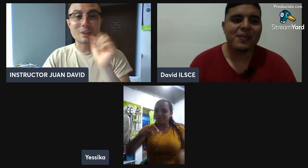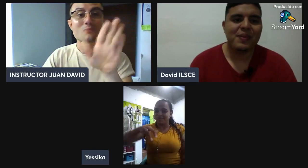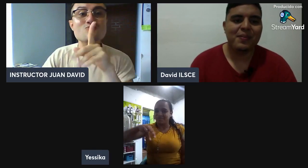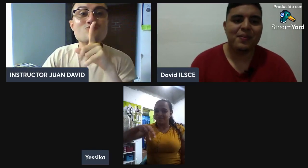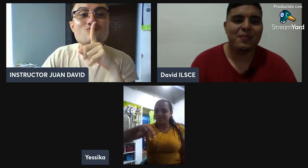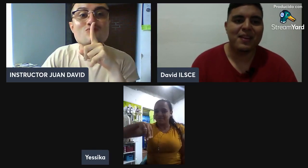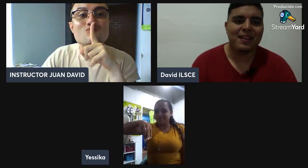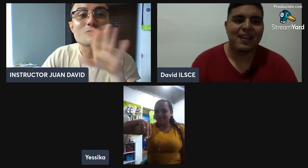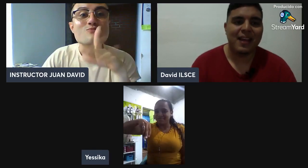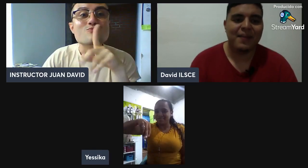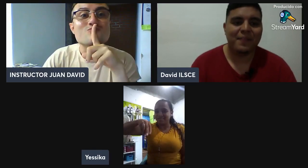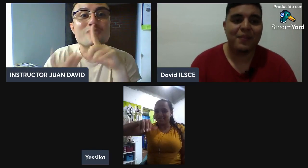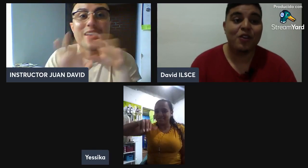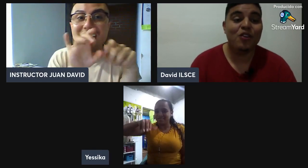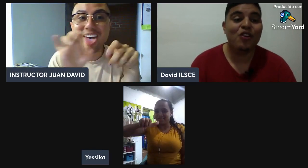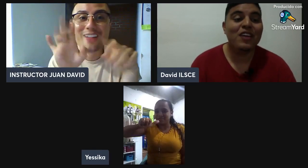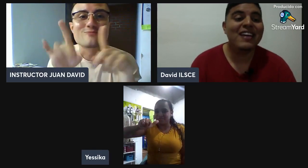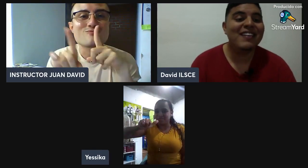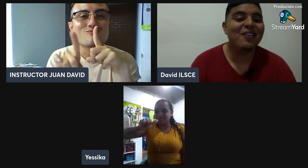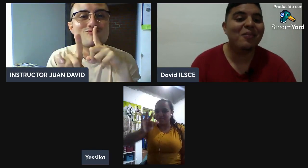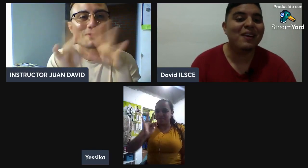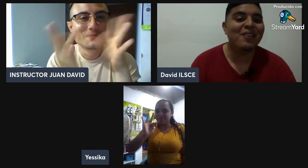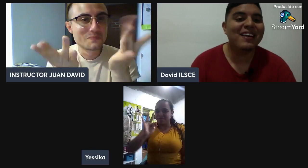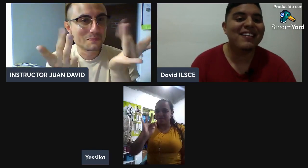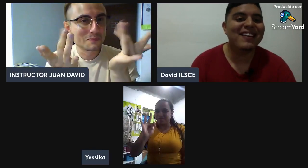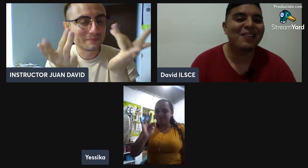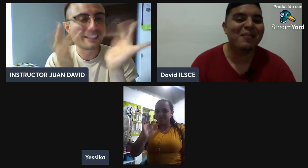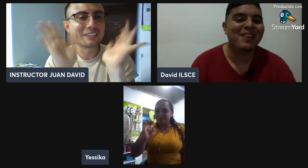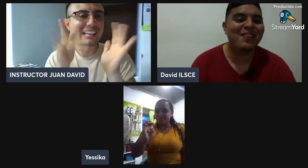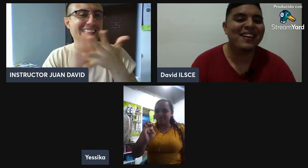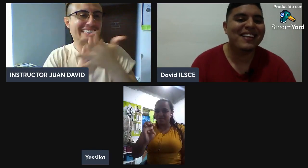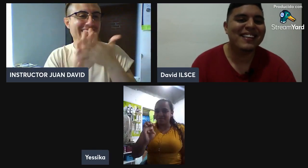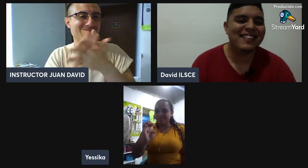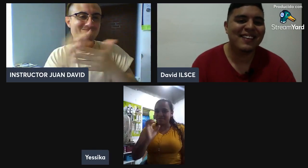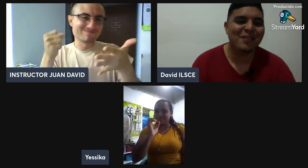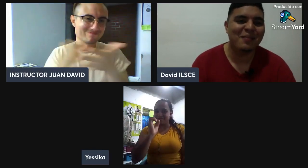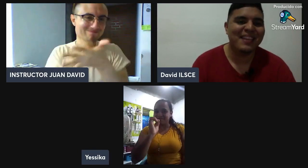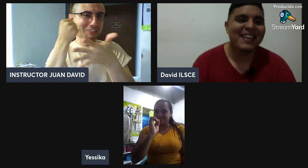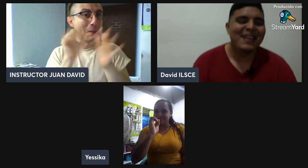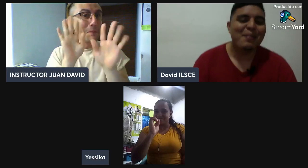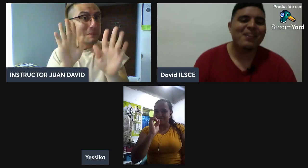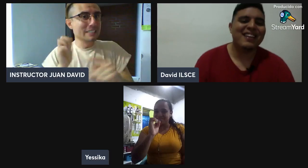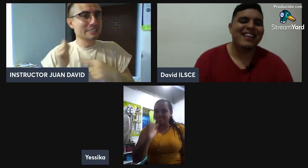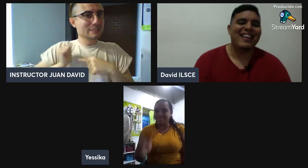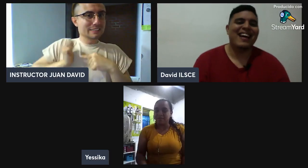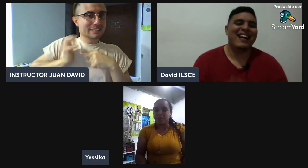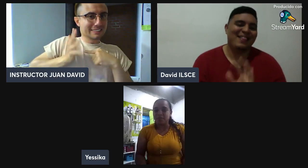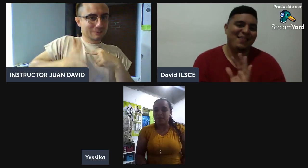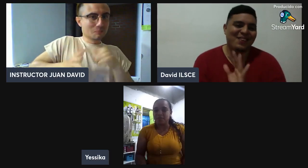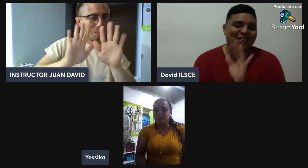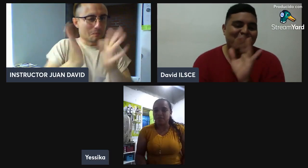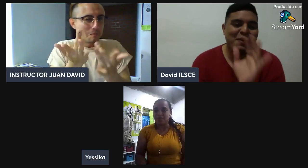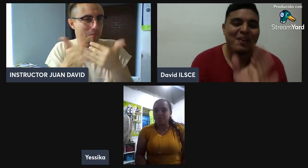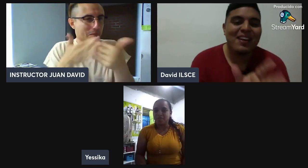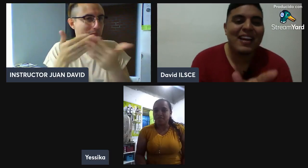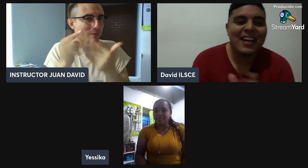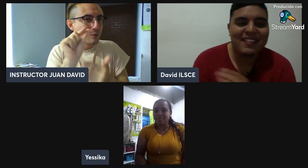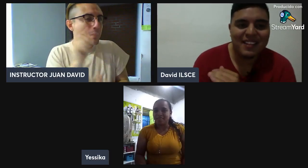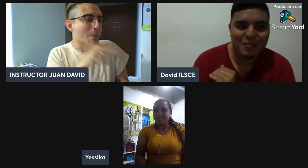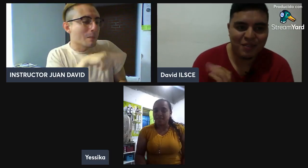Muy bien. No, no digas el nombre, no digas el No nombre, no digas el deletrees nombre, el no digas nombre. el nombre, no Porque, deletrees ah, el bueno, nombre. primero era la Ah, descripción,